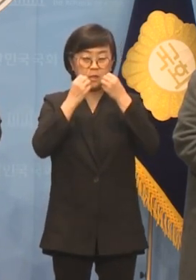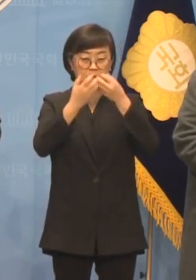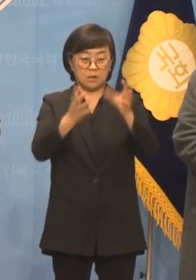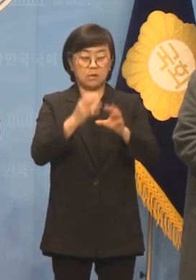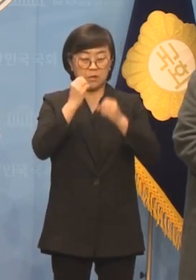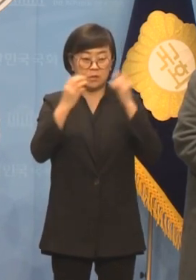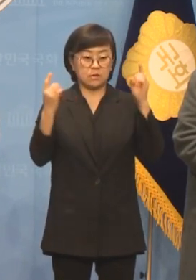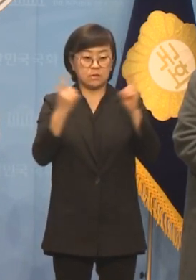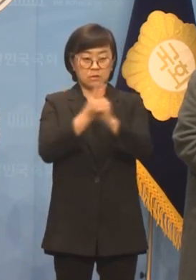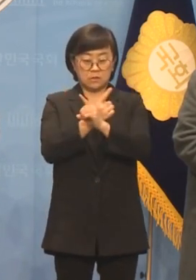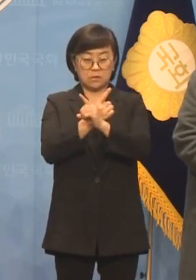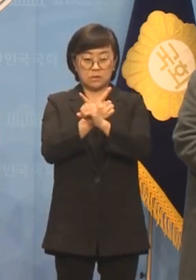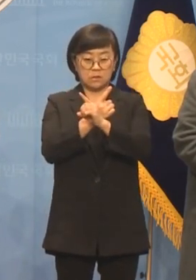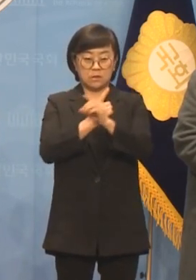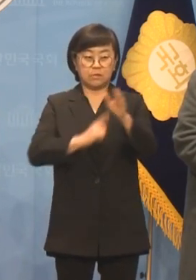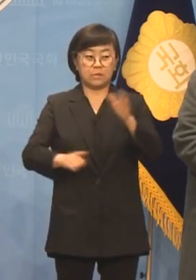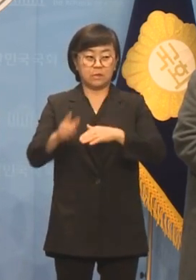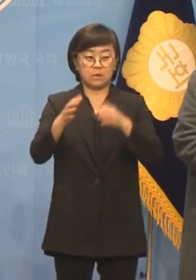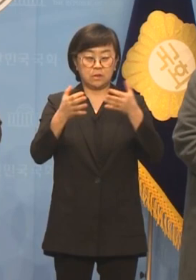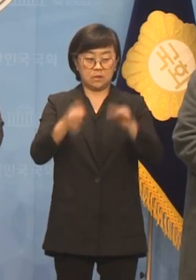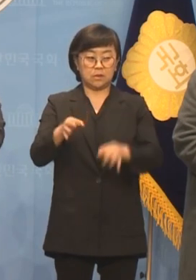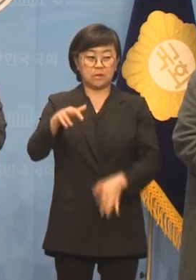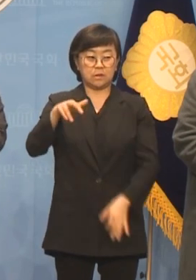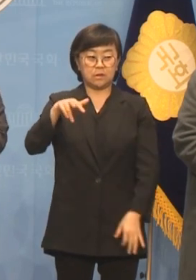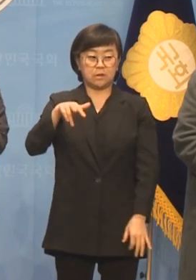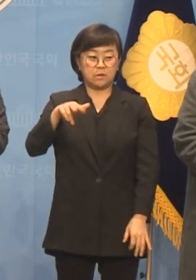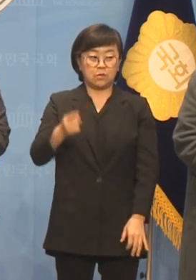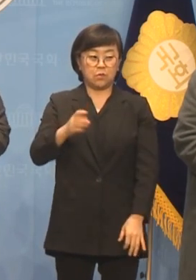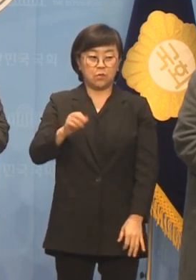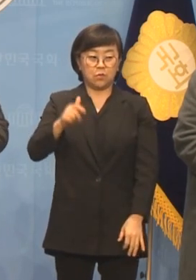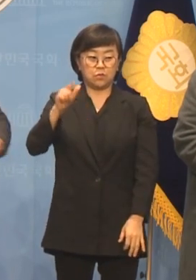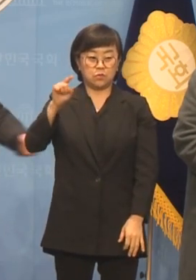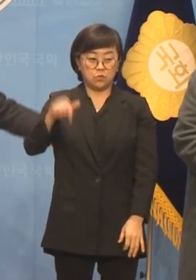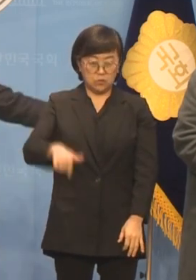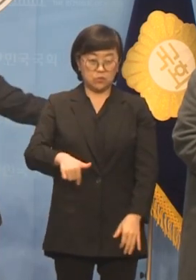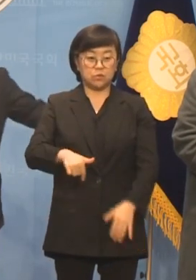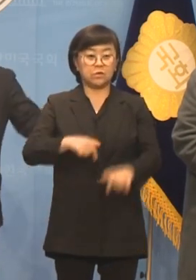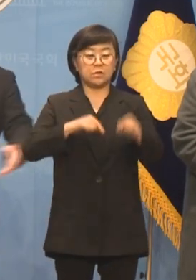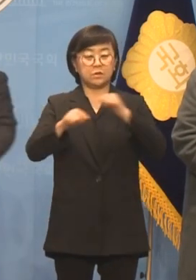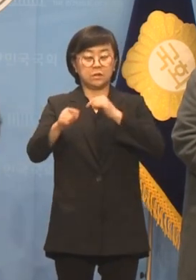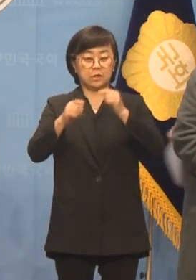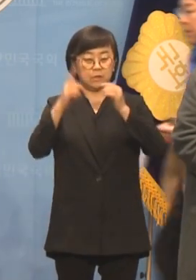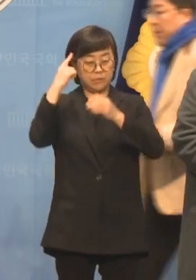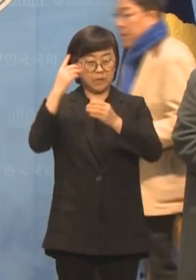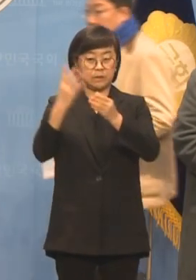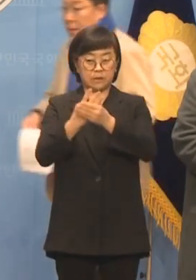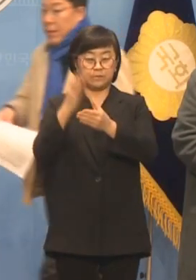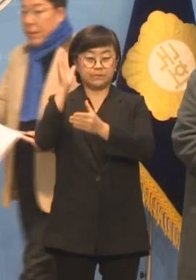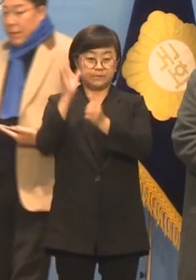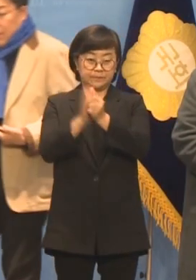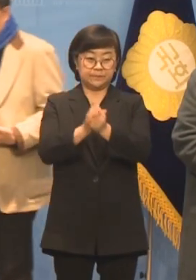있는 퇴진과 혁신 모임의 김종욱 정치학 박사님께서 해주시겠습니다.